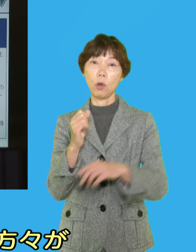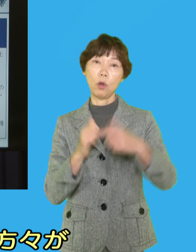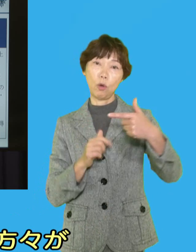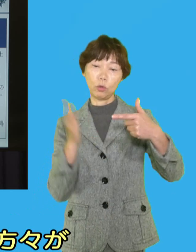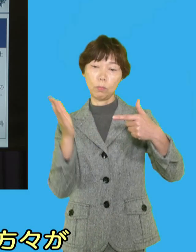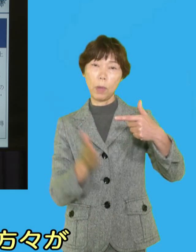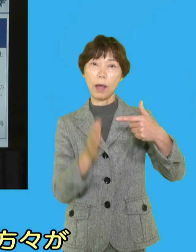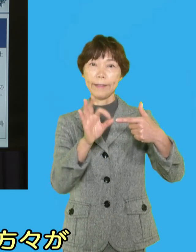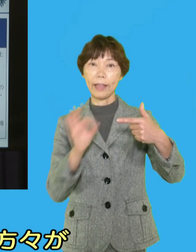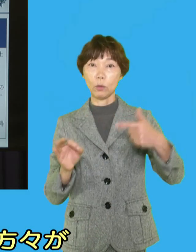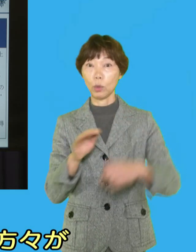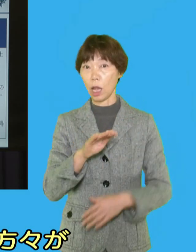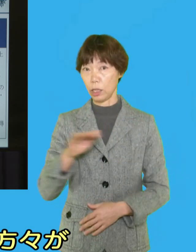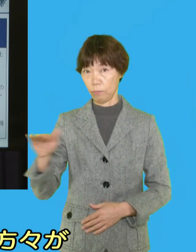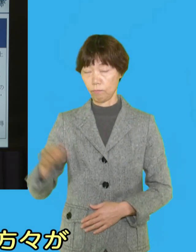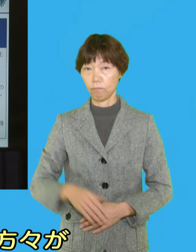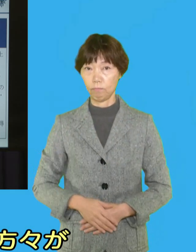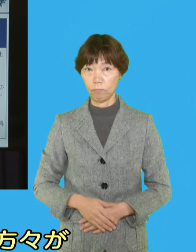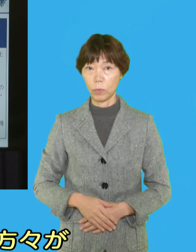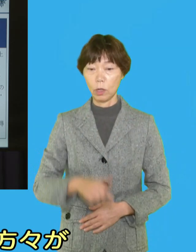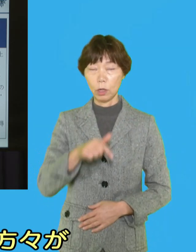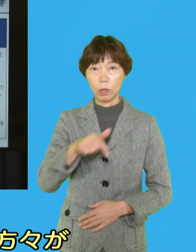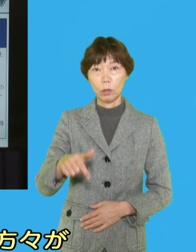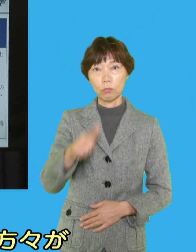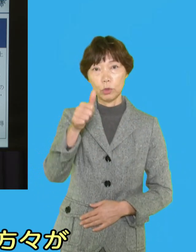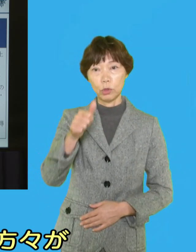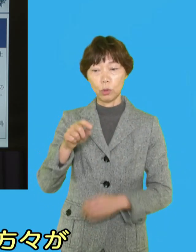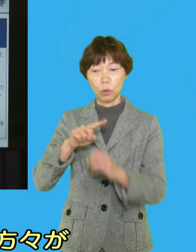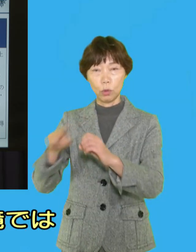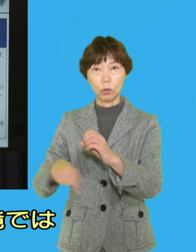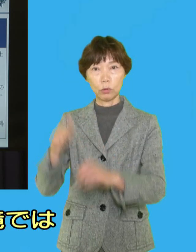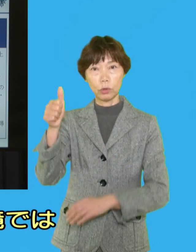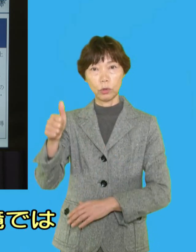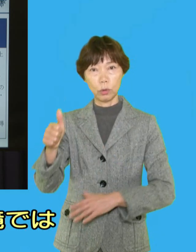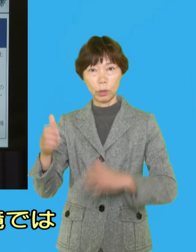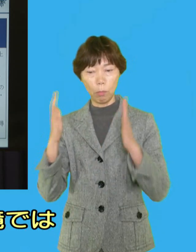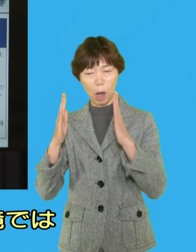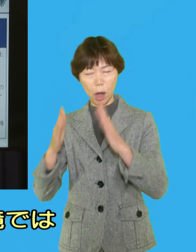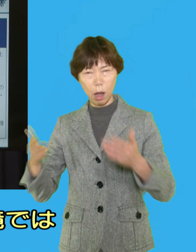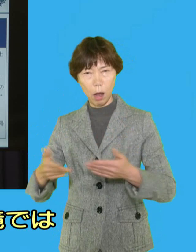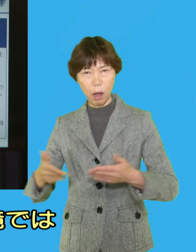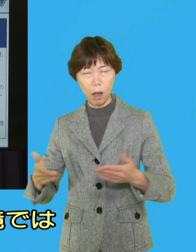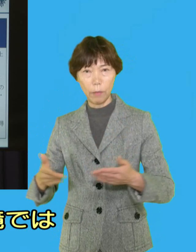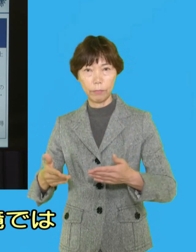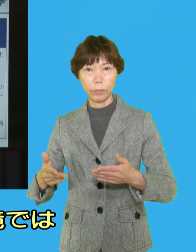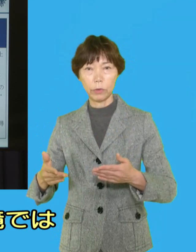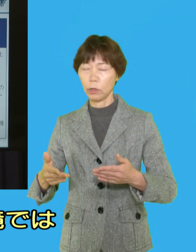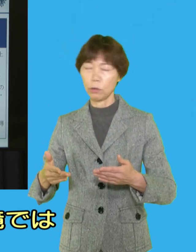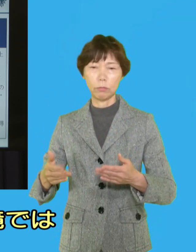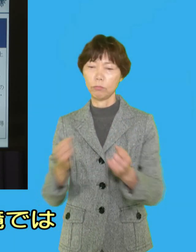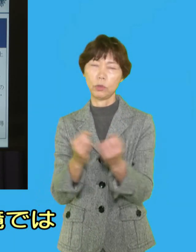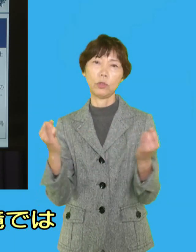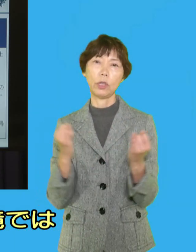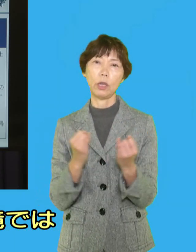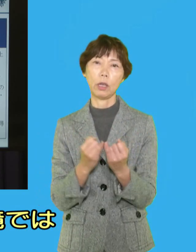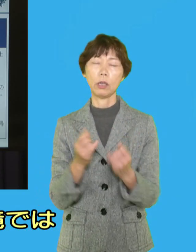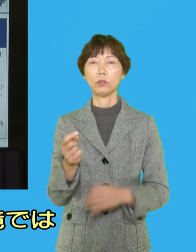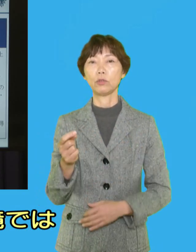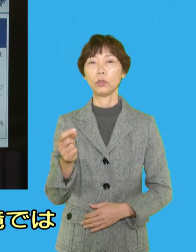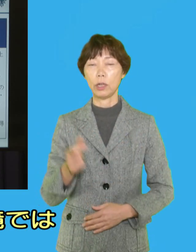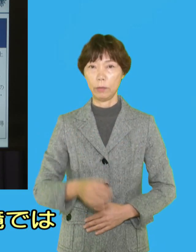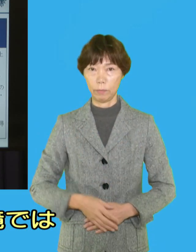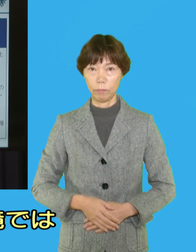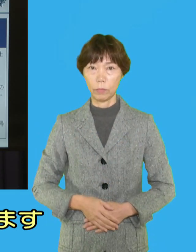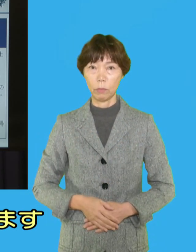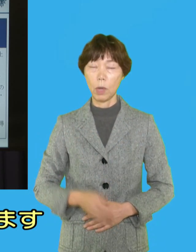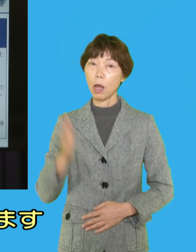が、なかなかその部長や局長でバリバリと働いている方々が周りに多くいないという環境では、その将来